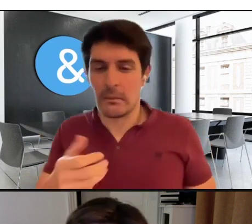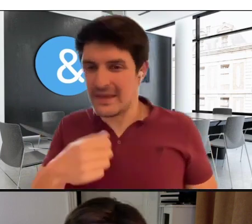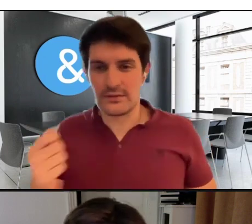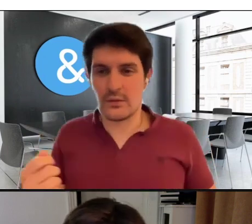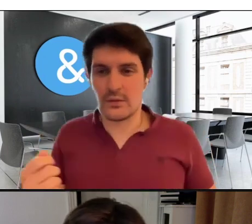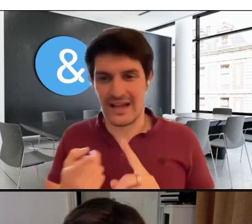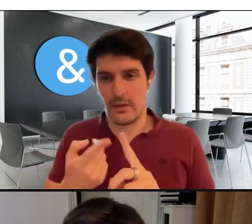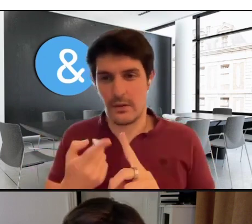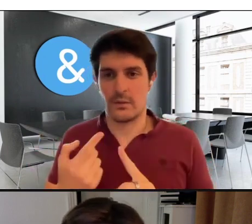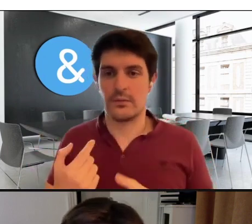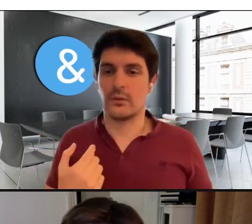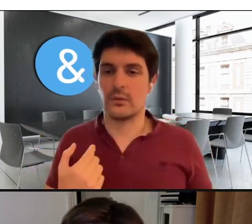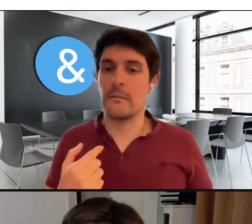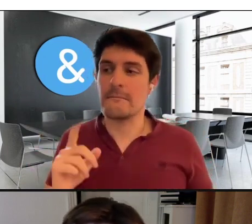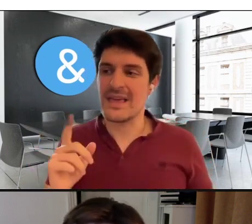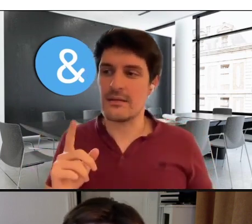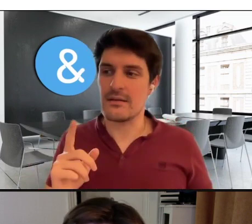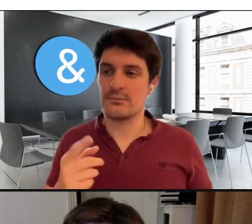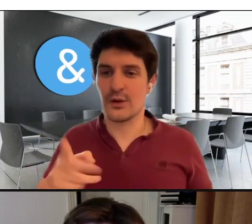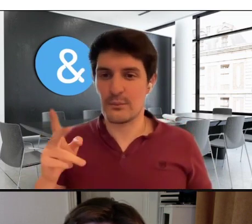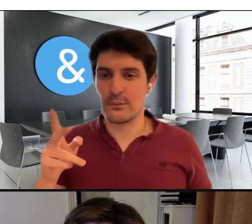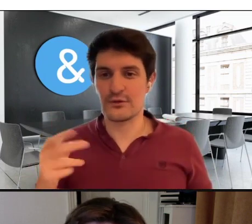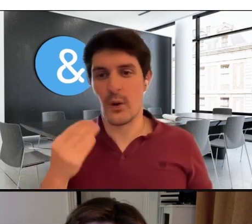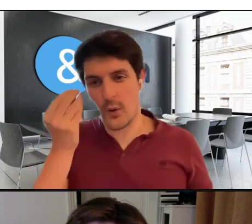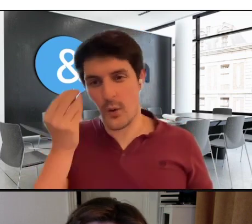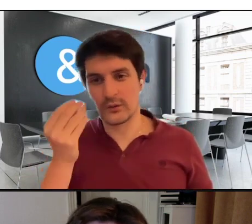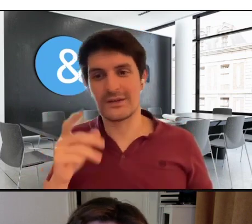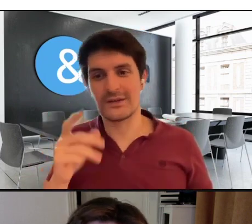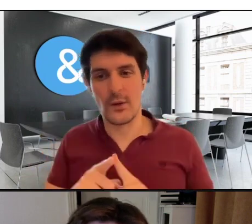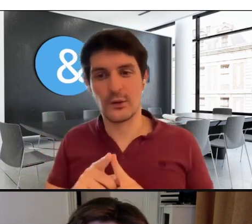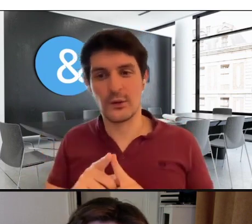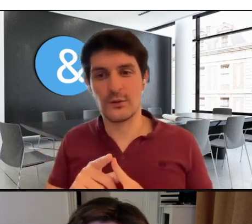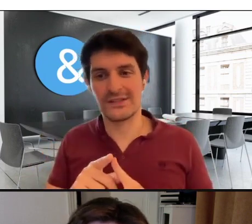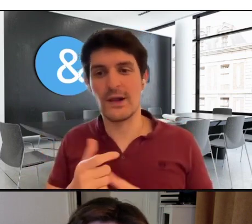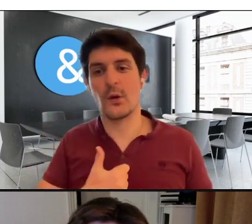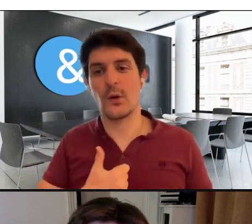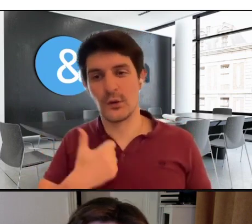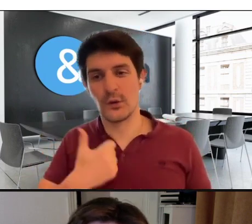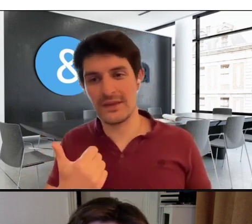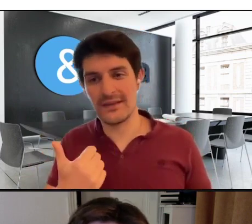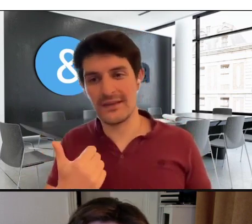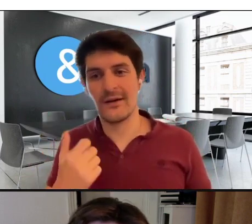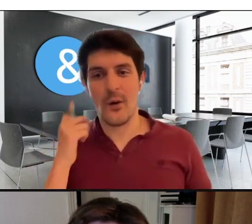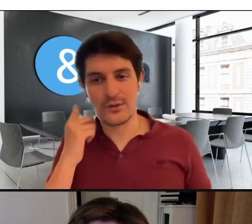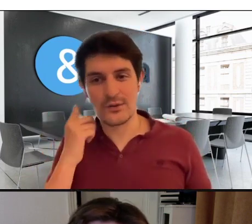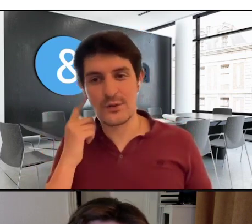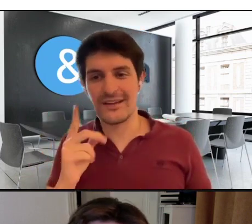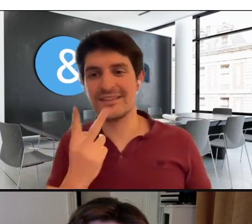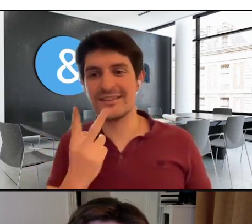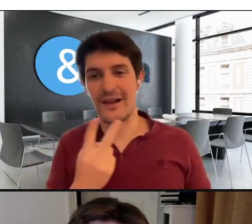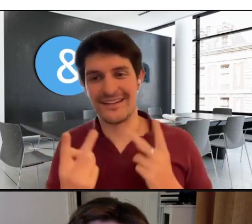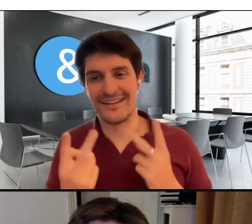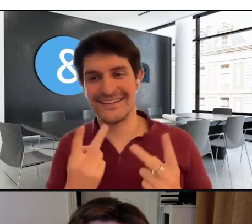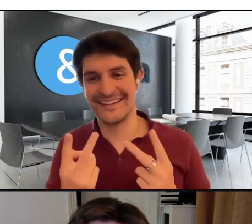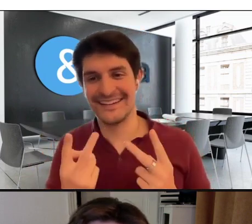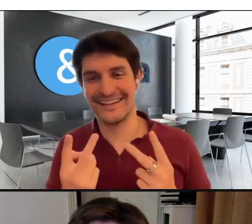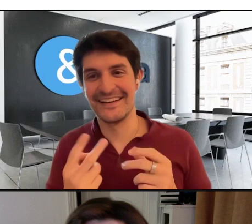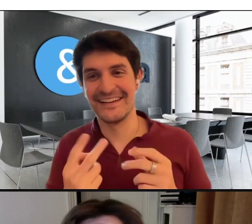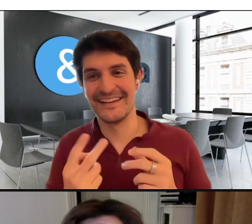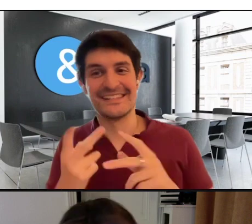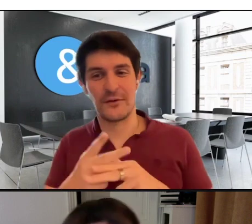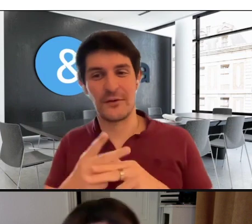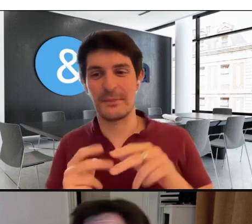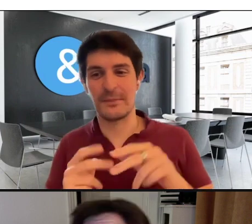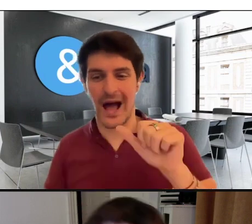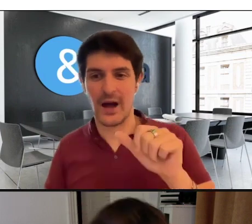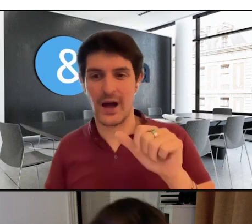sûr, c'est important. Mais de plus en plus, je me rends compte que c'est aussi autonomie audio et visuelle. Mhm. Oui, On commence